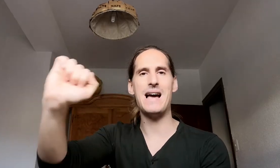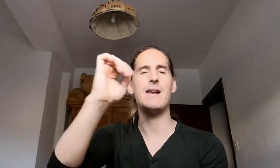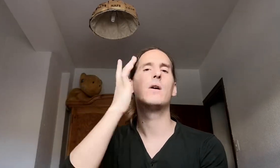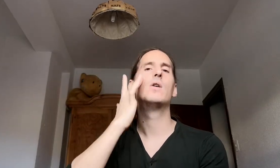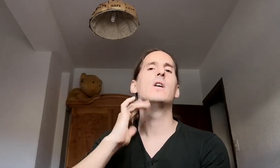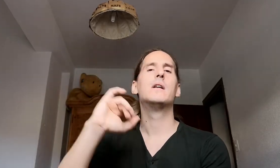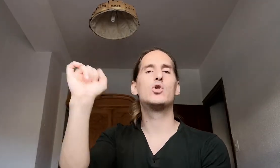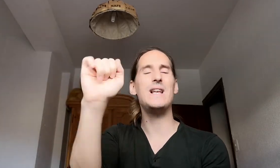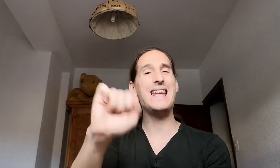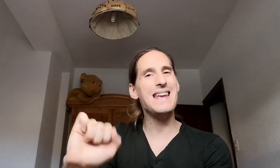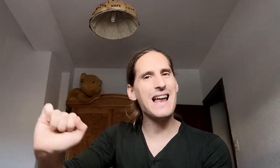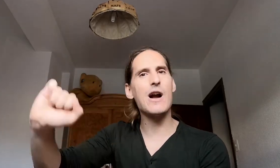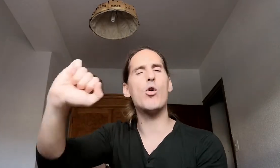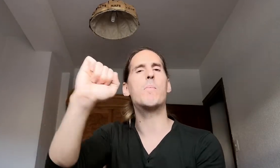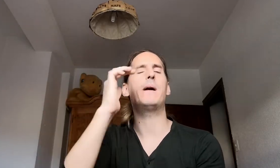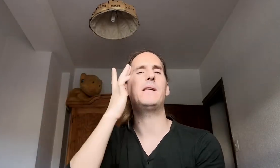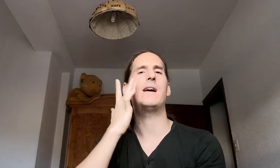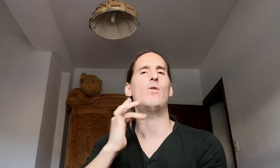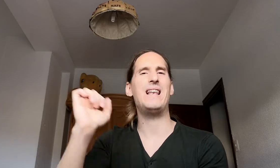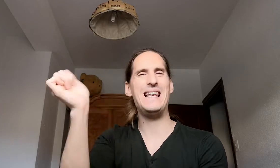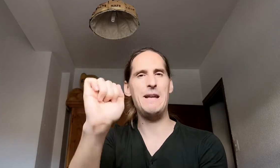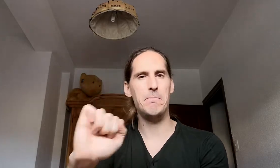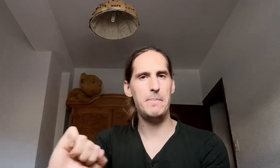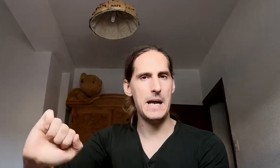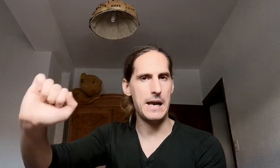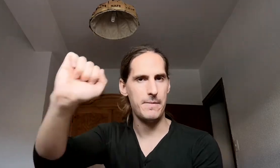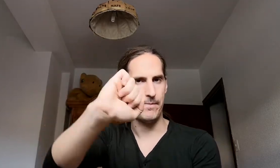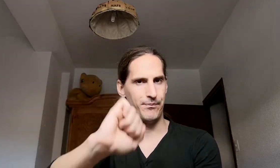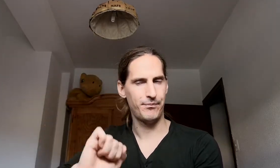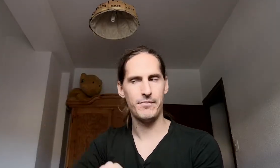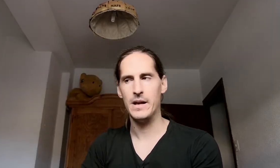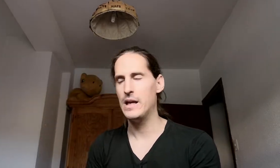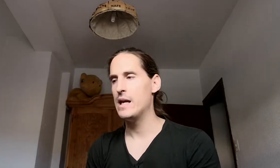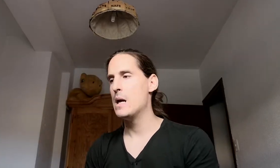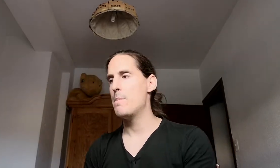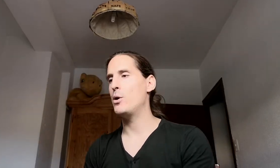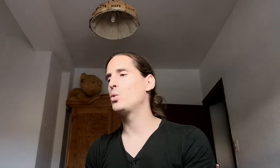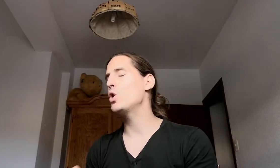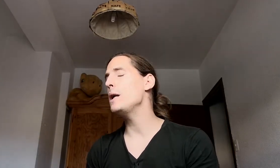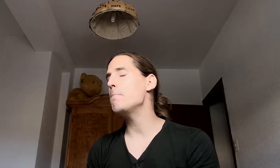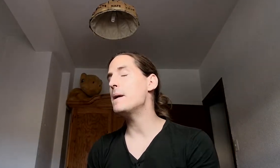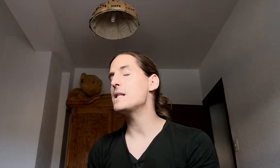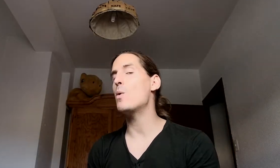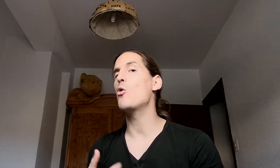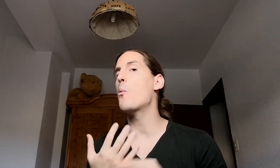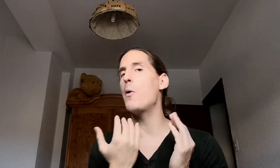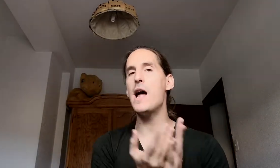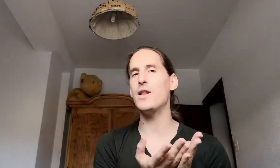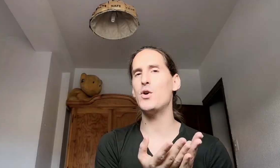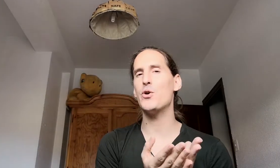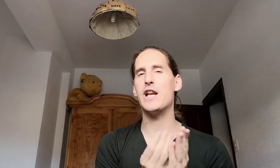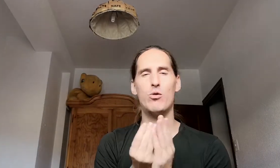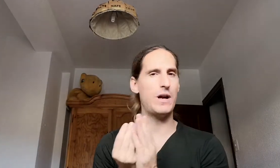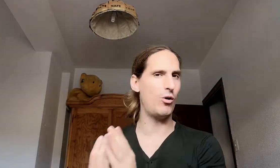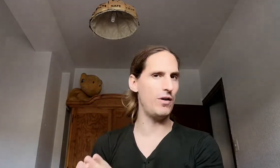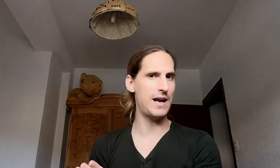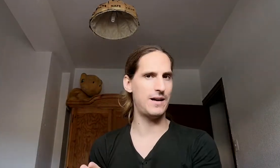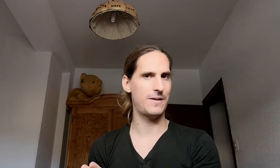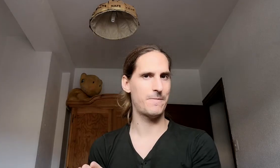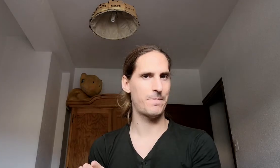Limpiar. Suele ir acompañado. Limpiar. Pero tú no limpias igual un plato que una olla.